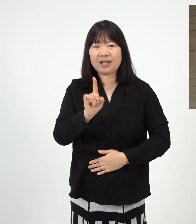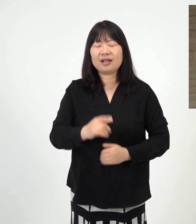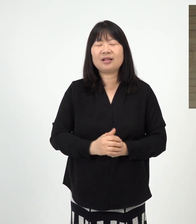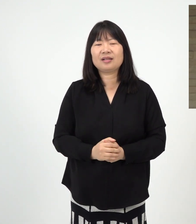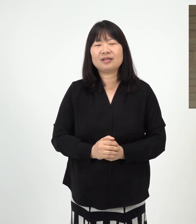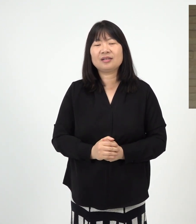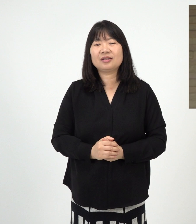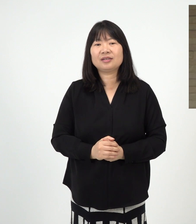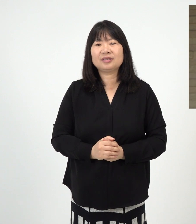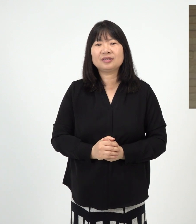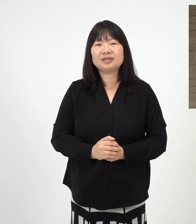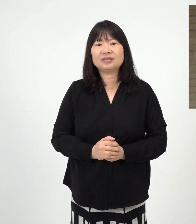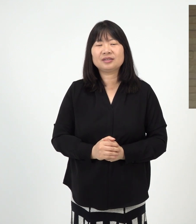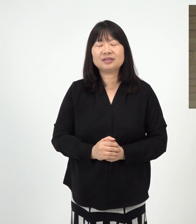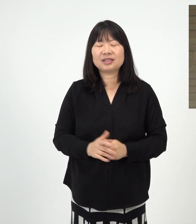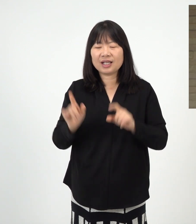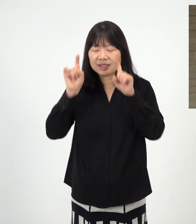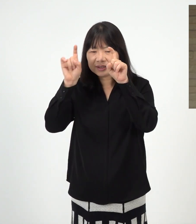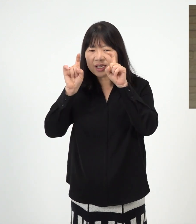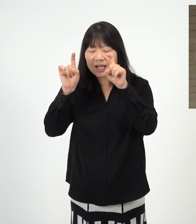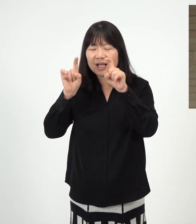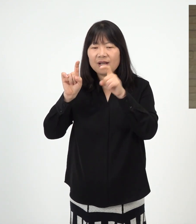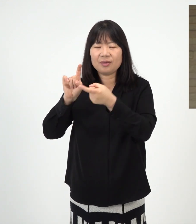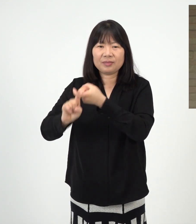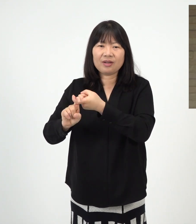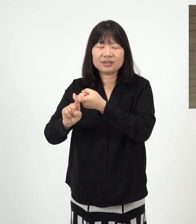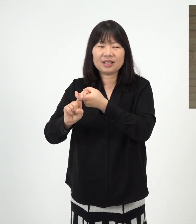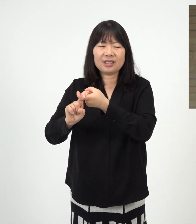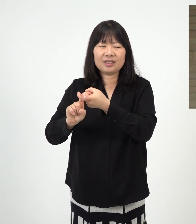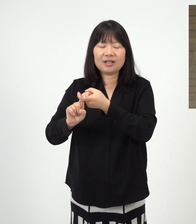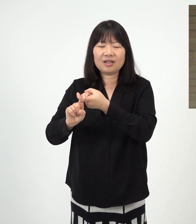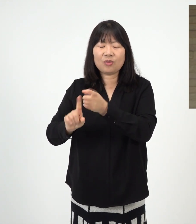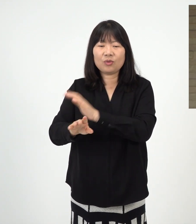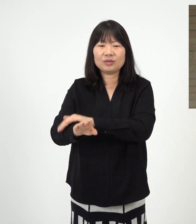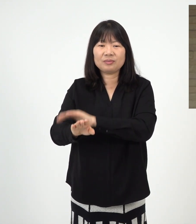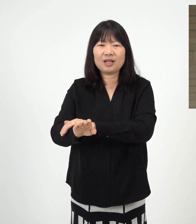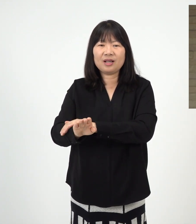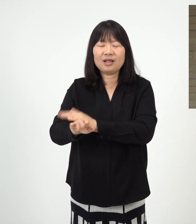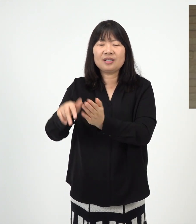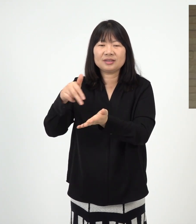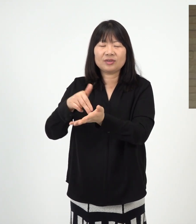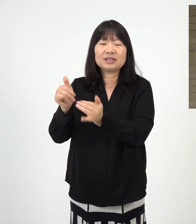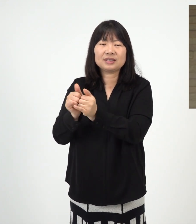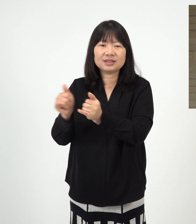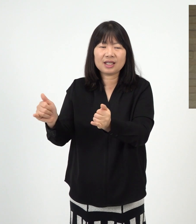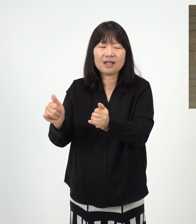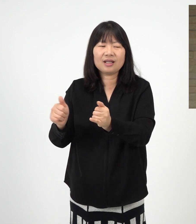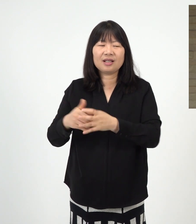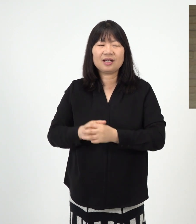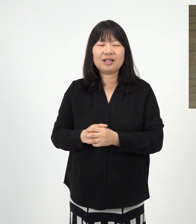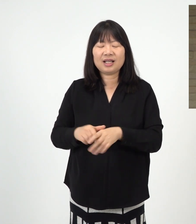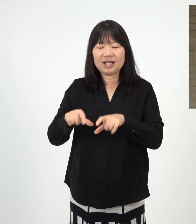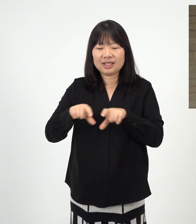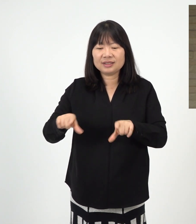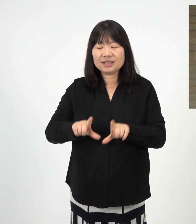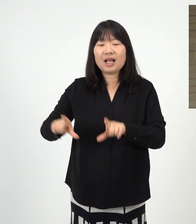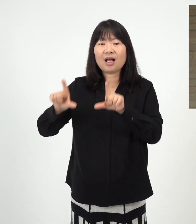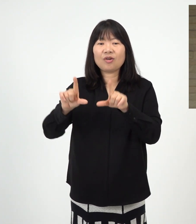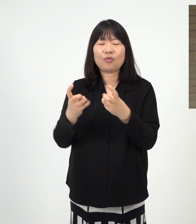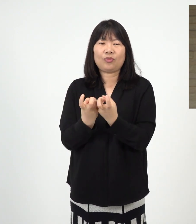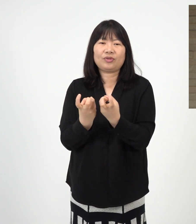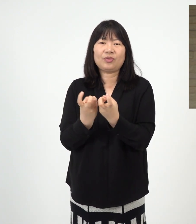그런데 그 양의 편에 세워질 오른편에 섰는 자는 그 일상을